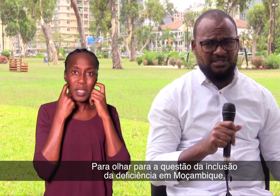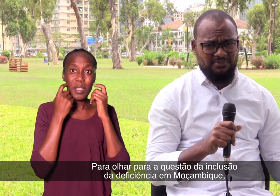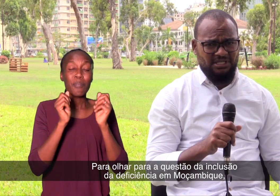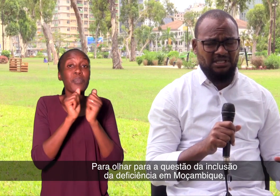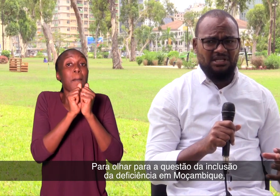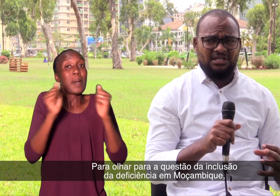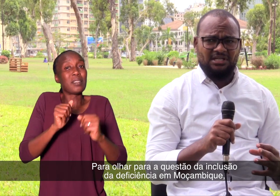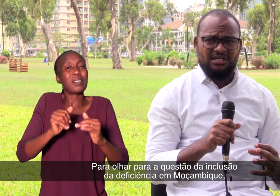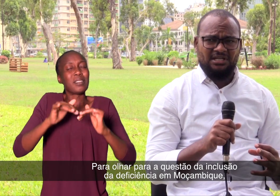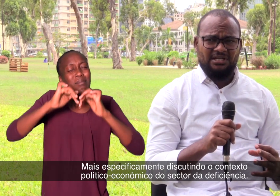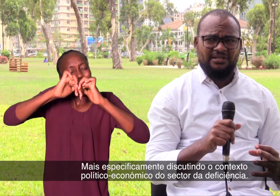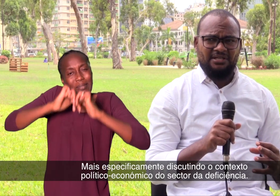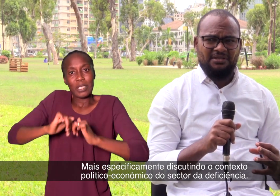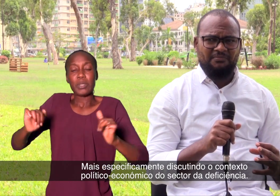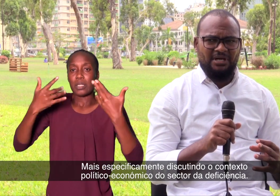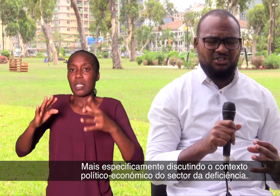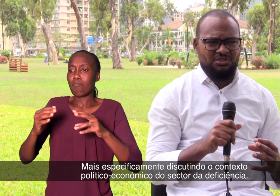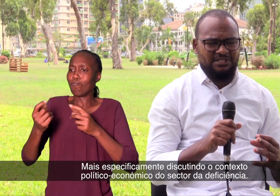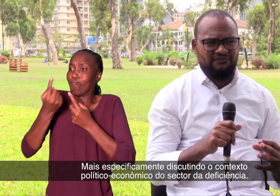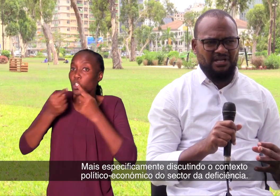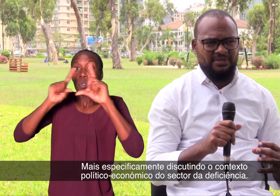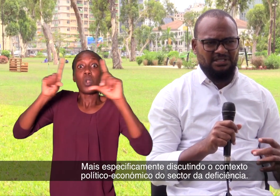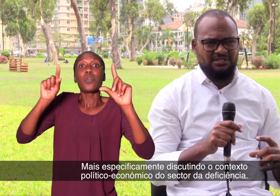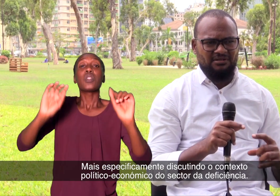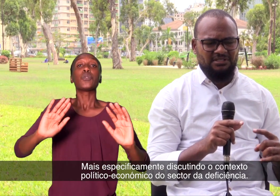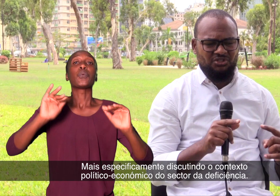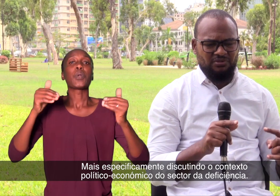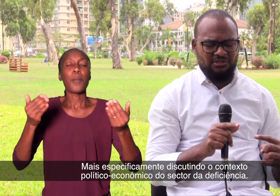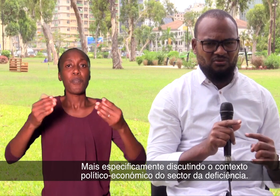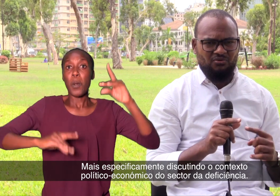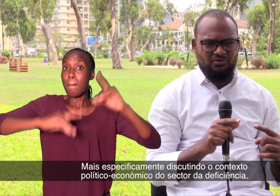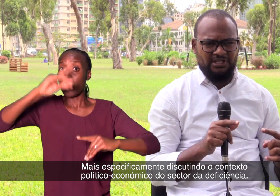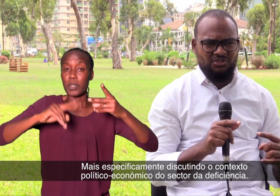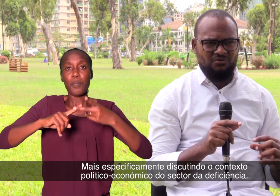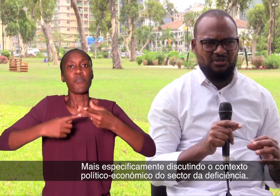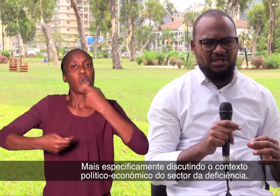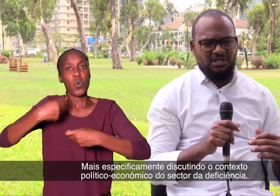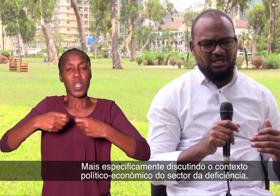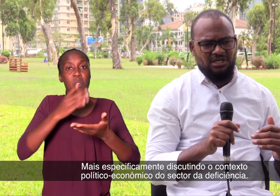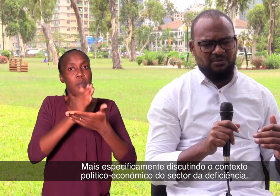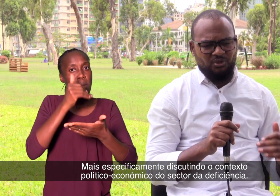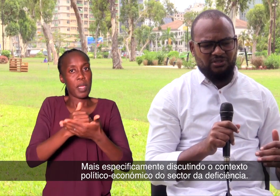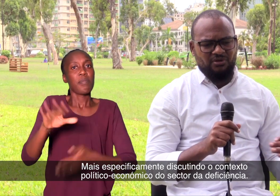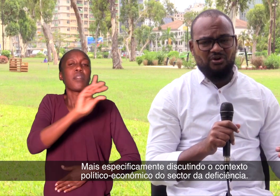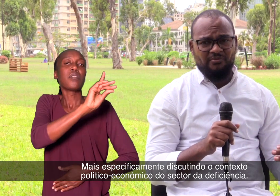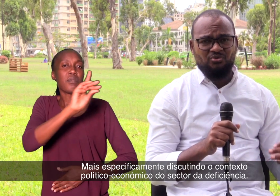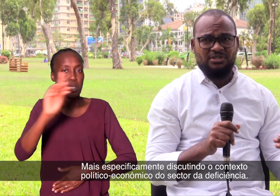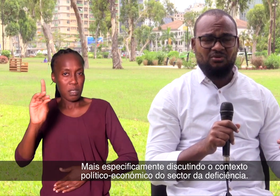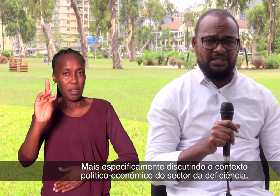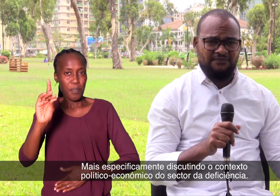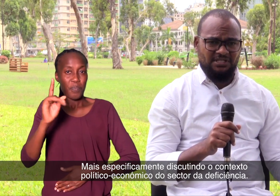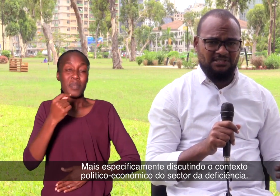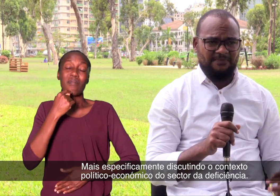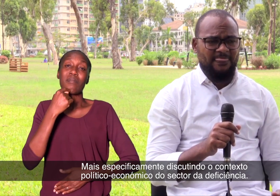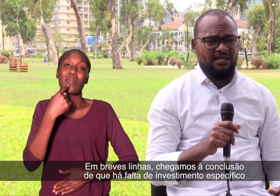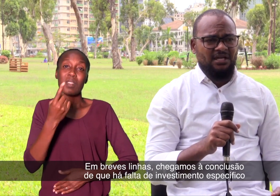deficiência em Moçambique, e, mais especificamente, discutindo o contexto político-econômico do